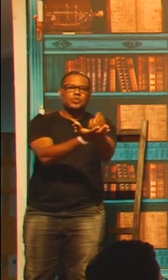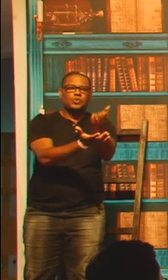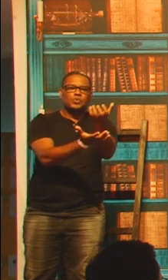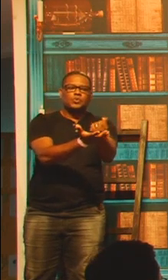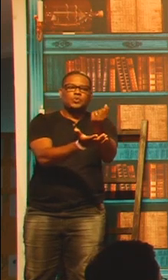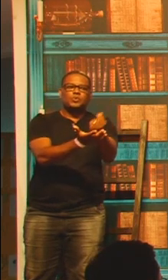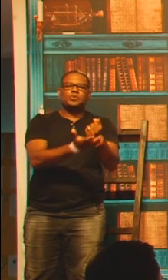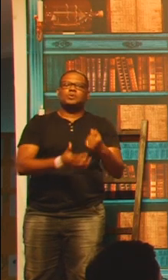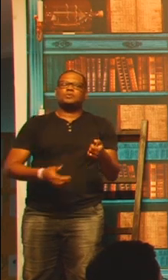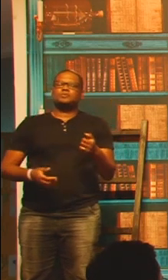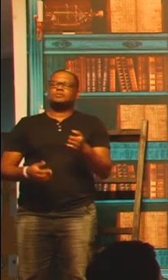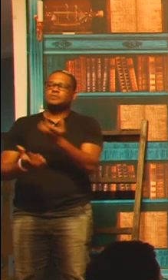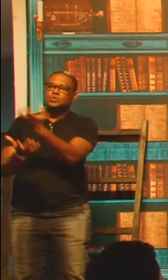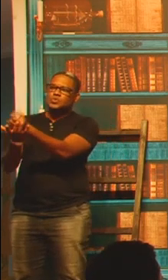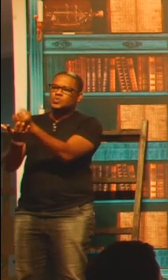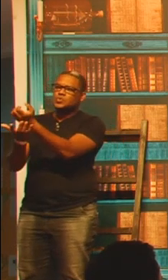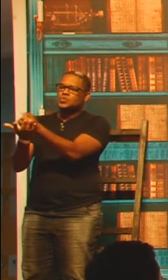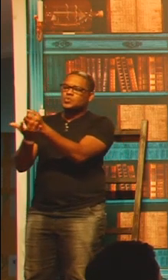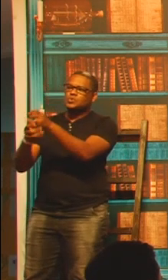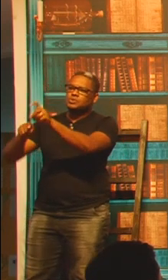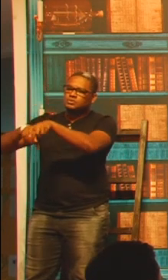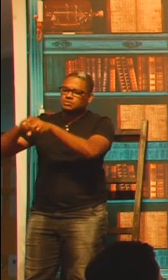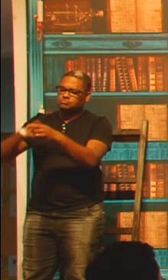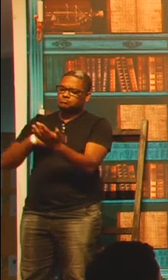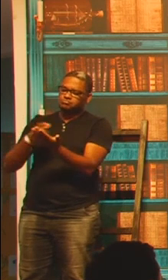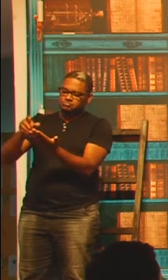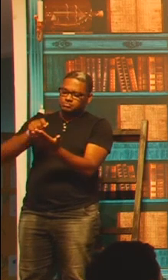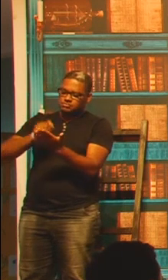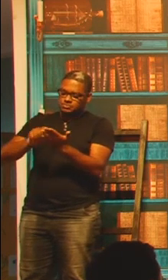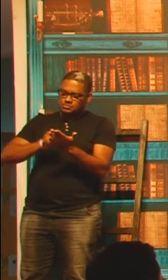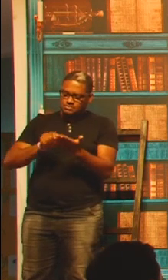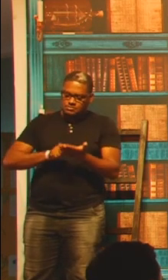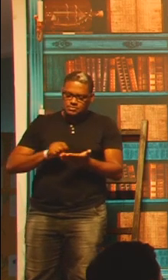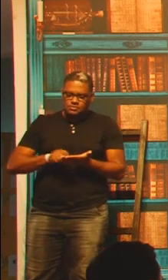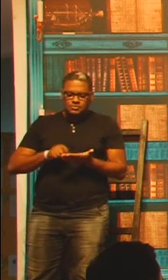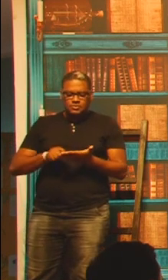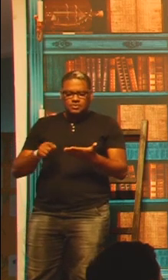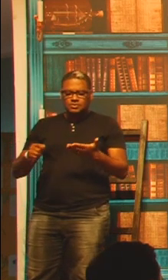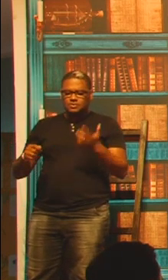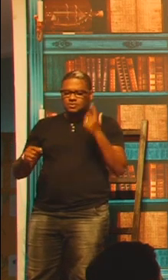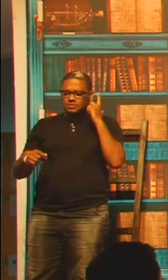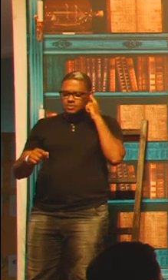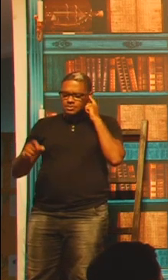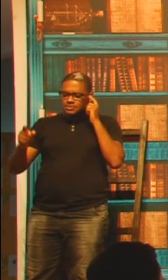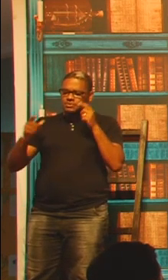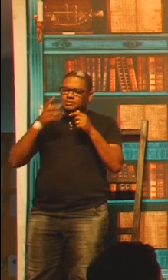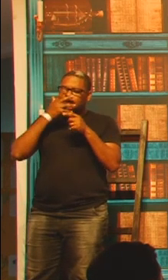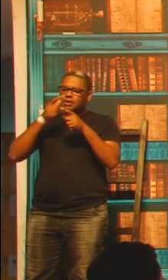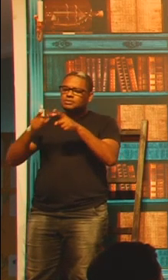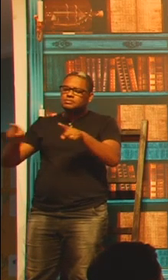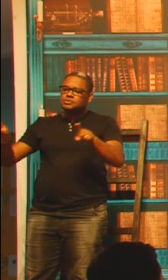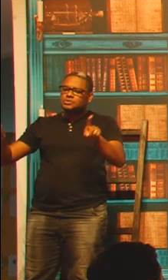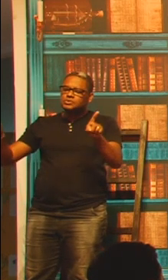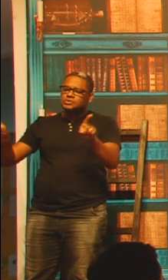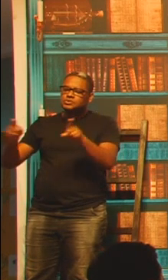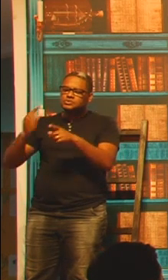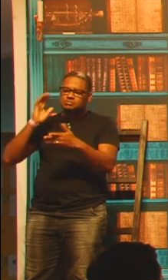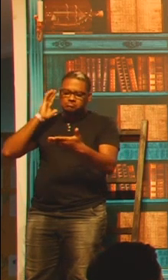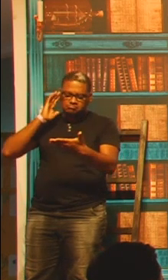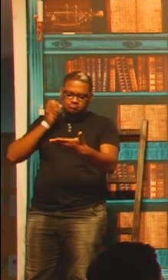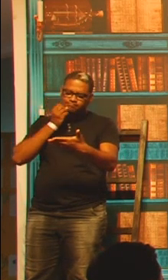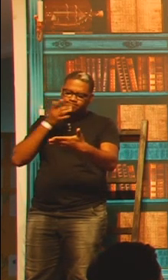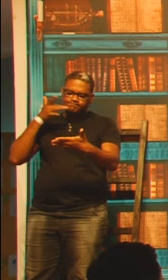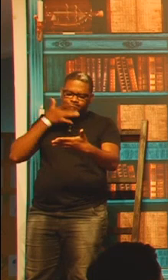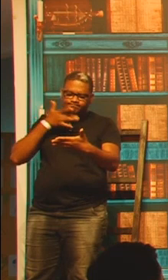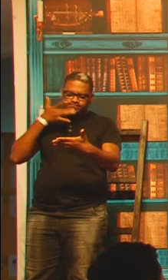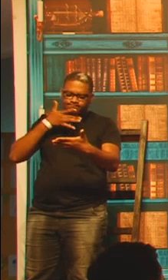quando eu estava transcrevendo essas entrevistas, eu via que aquilo tinha uma sonoridade, uma musicalidade tão,